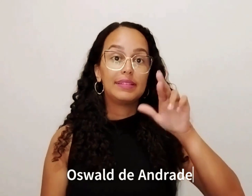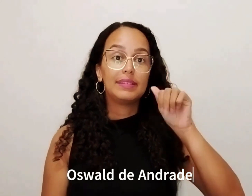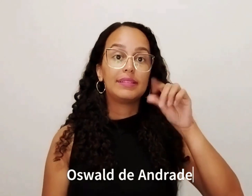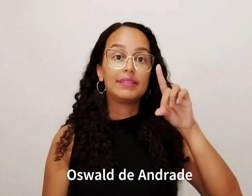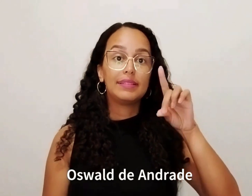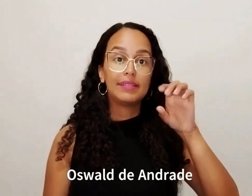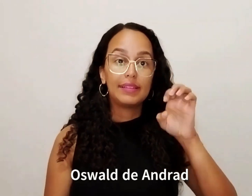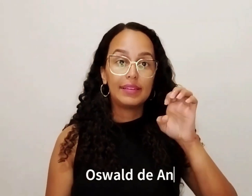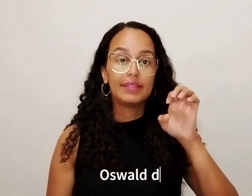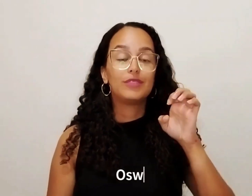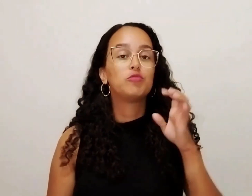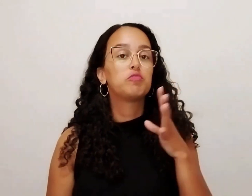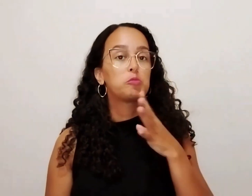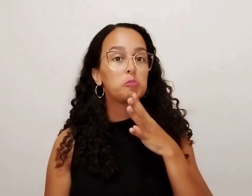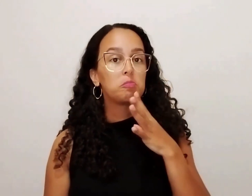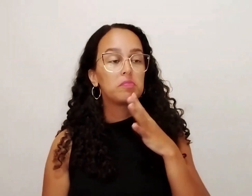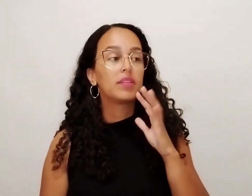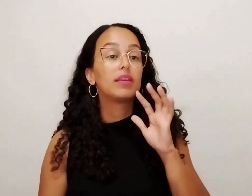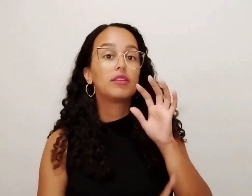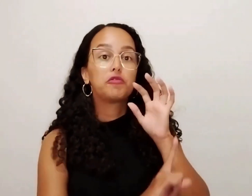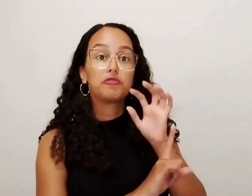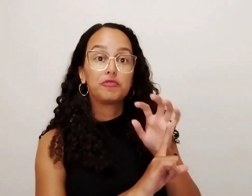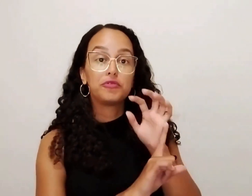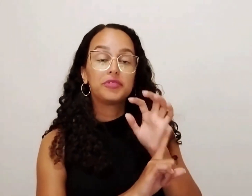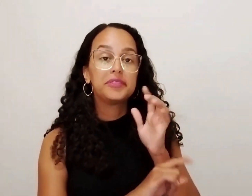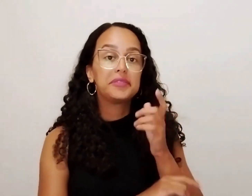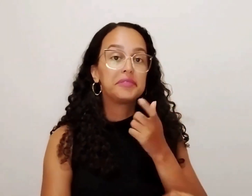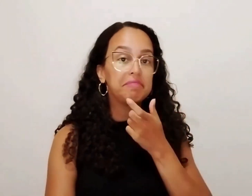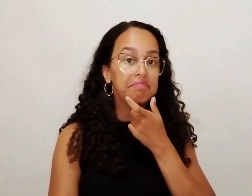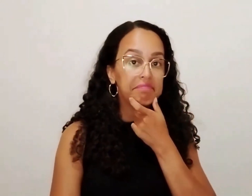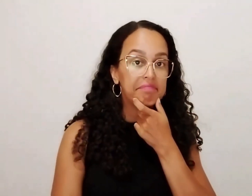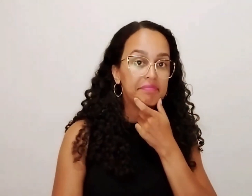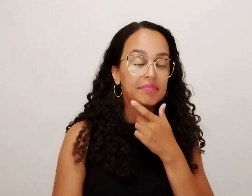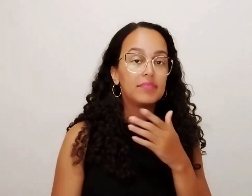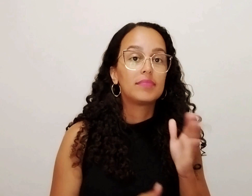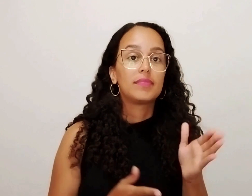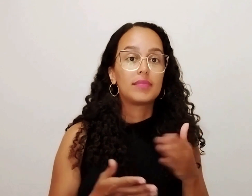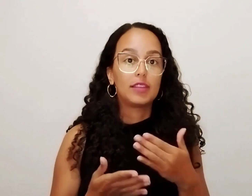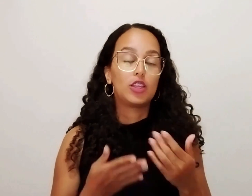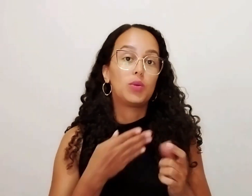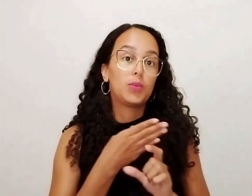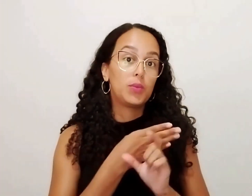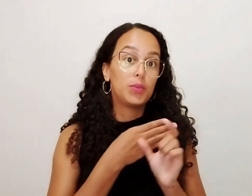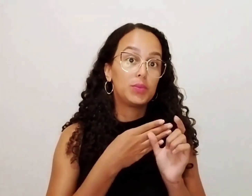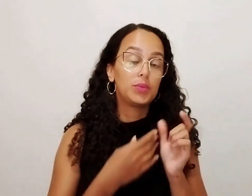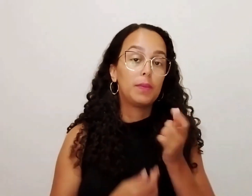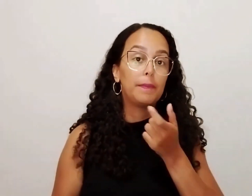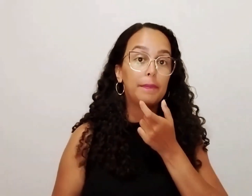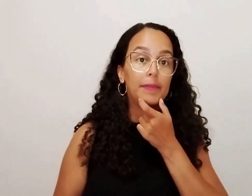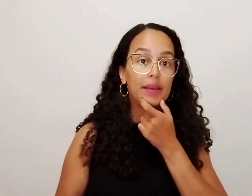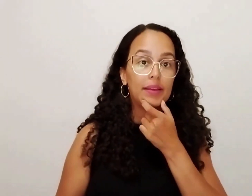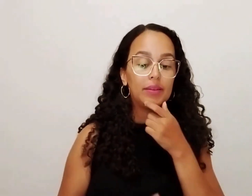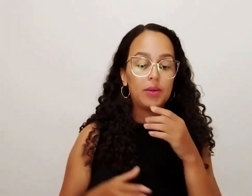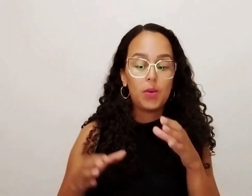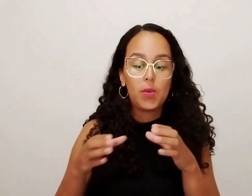dos Cinco e passou a fazer parte da vanguarda da